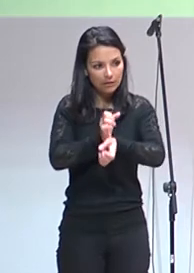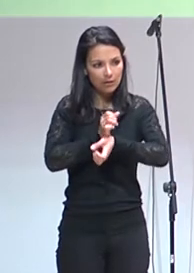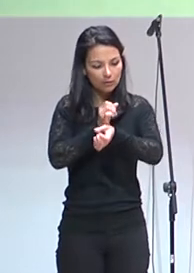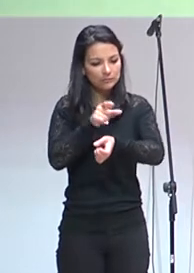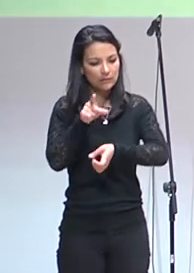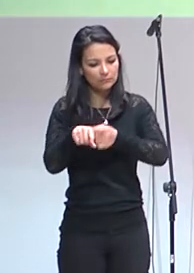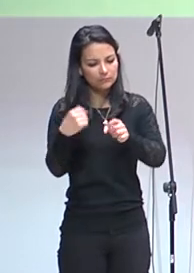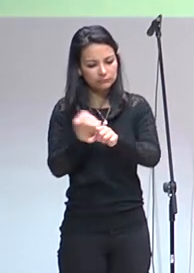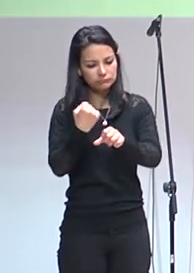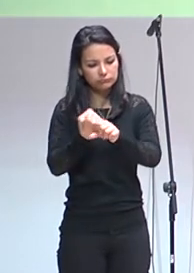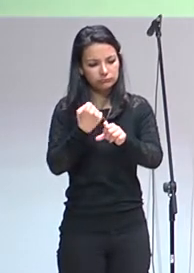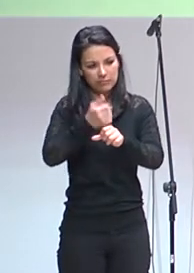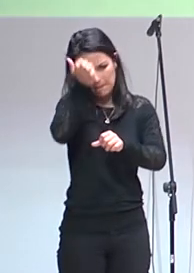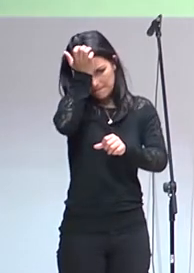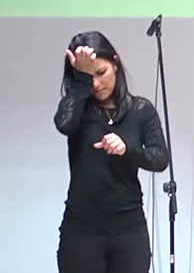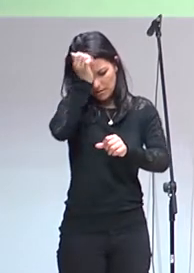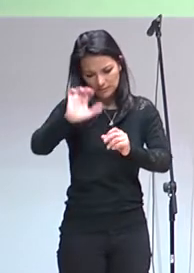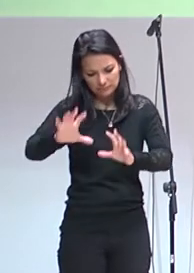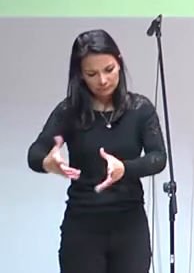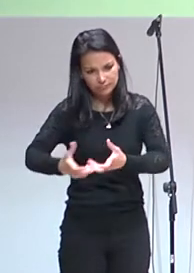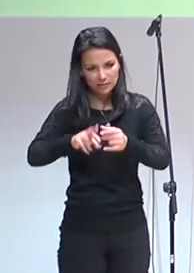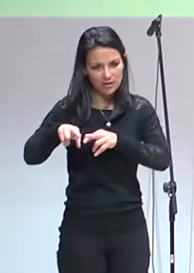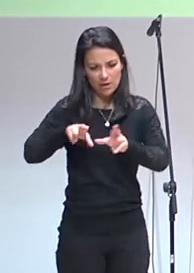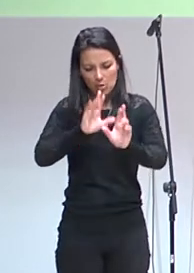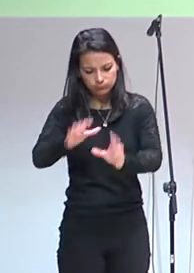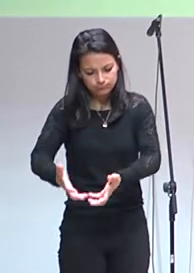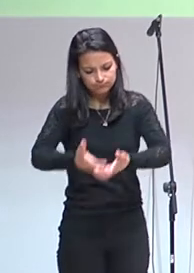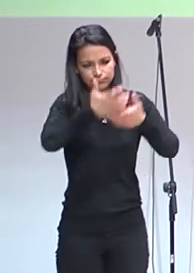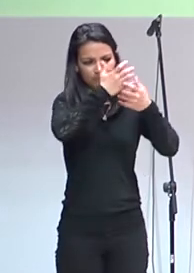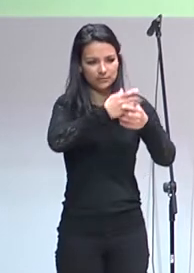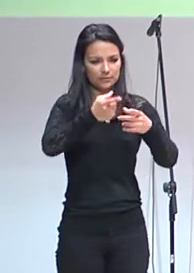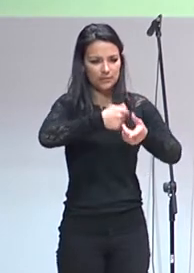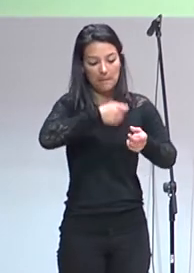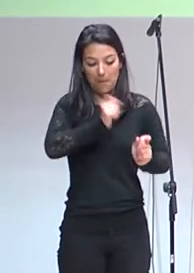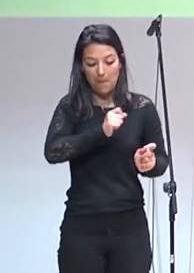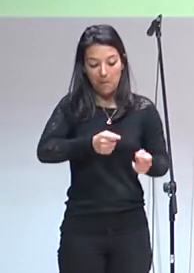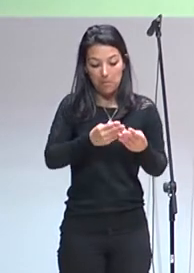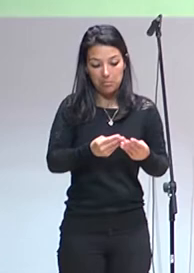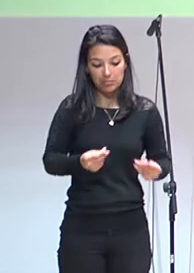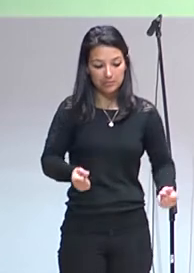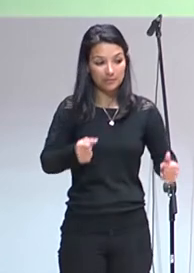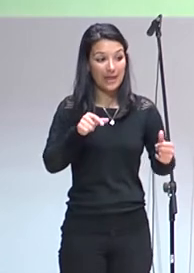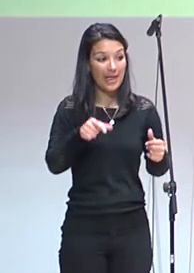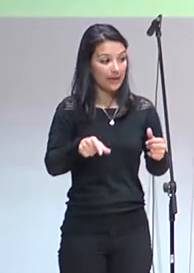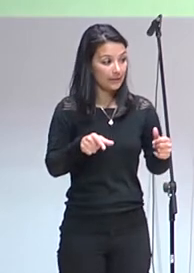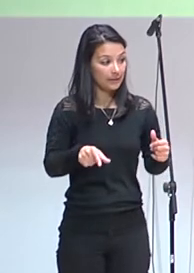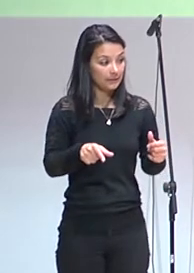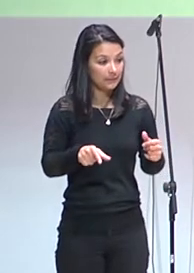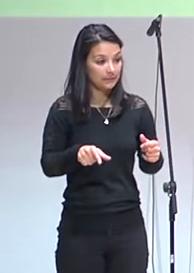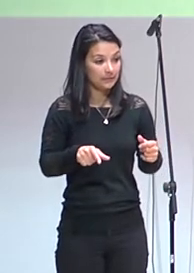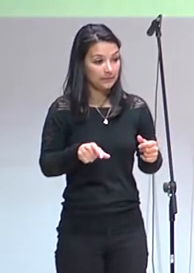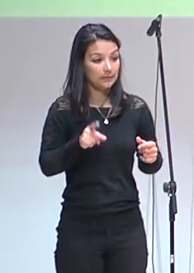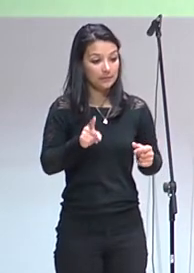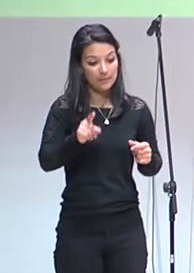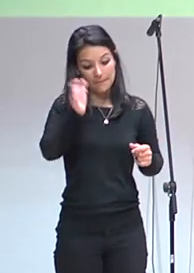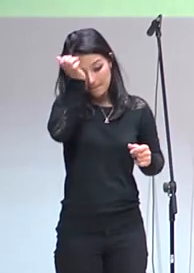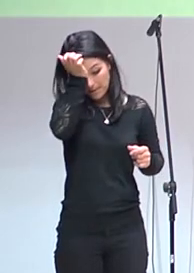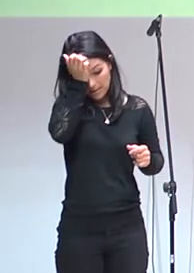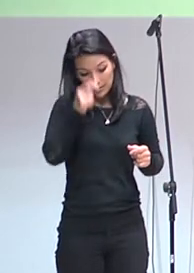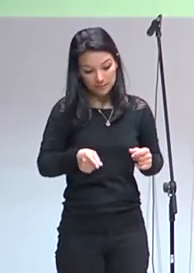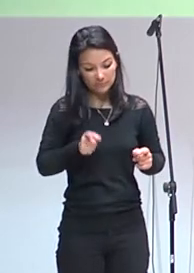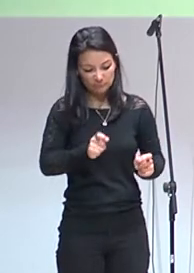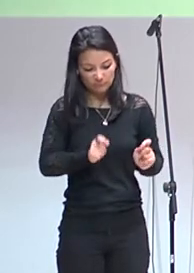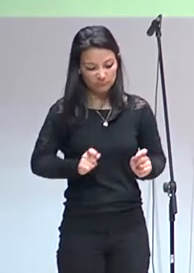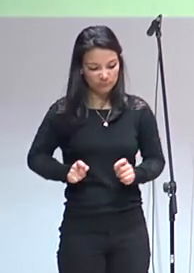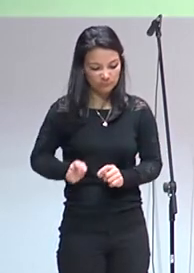la, de sacar la piedra de las canteras, de todo el proceso de trituración. Y que esa cal y esa piedra se utilizaba para